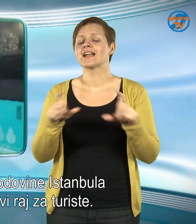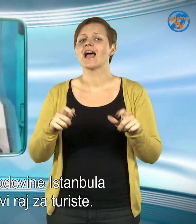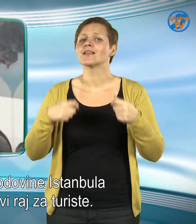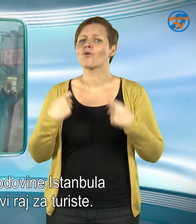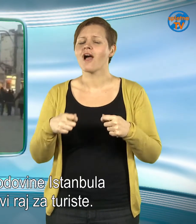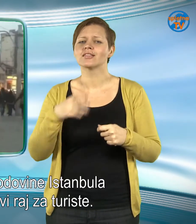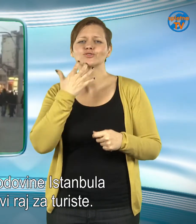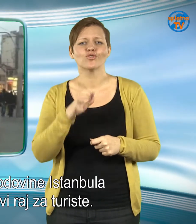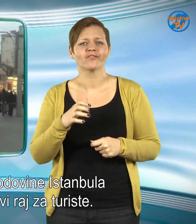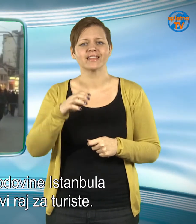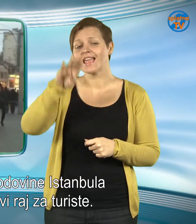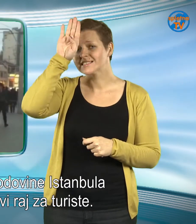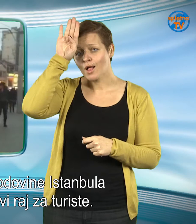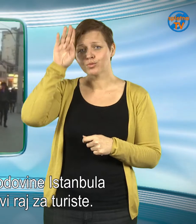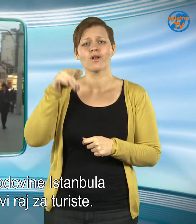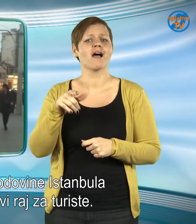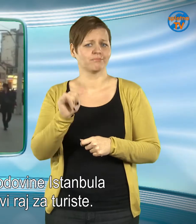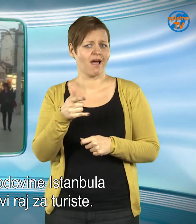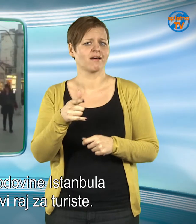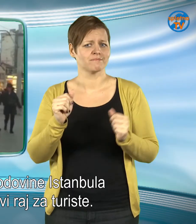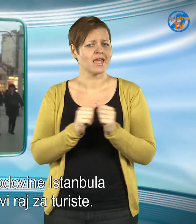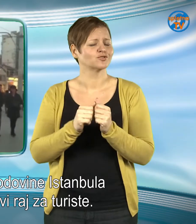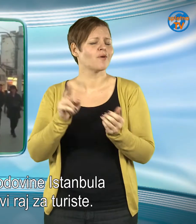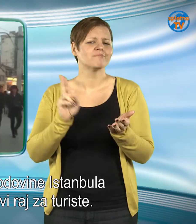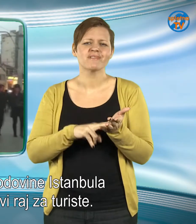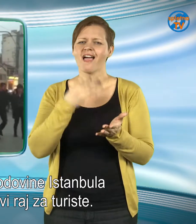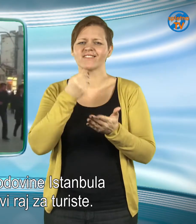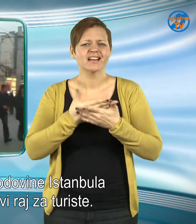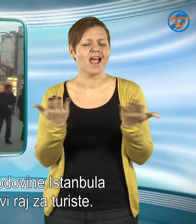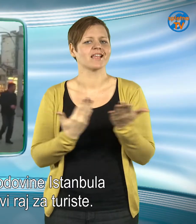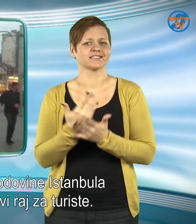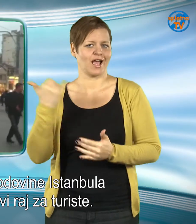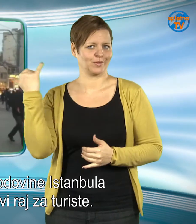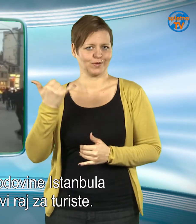Zaradi bogate zgodovine Istanbula pa je mesto pravi raj za turiste.